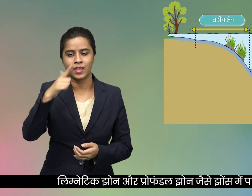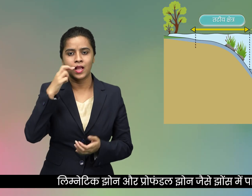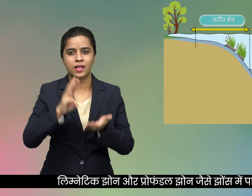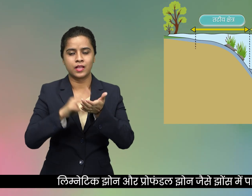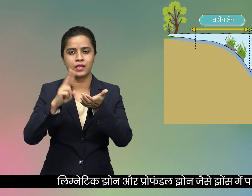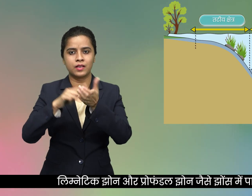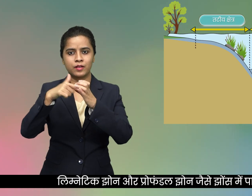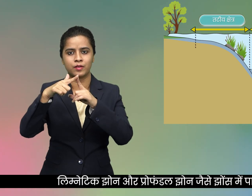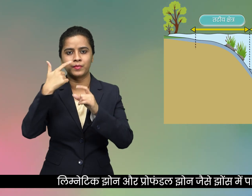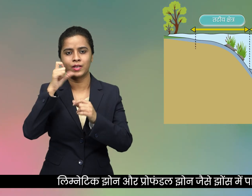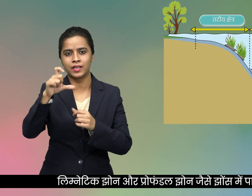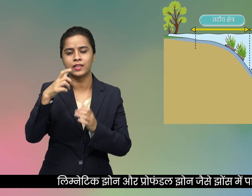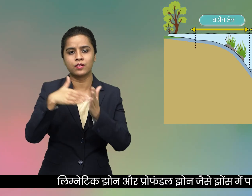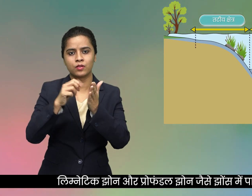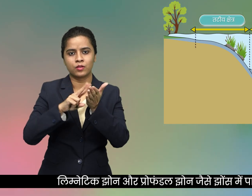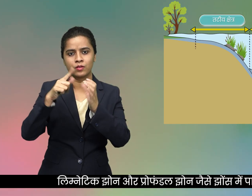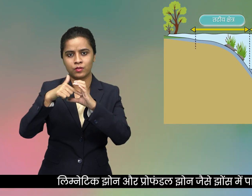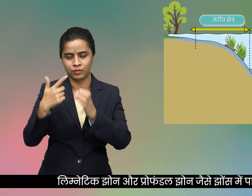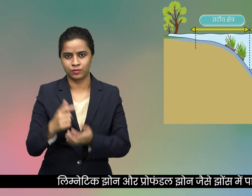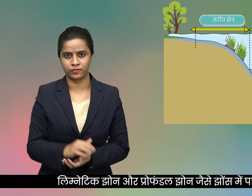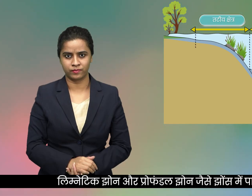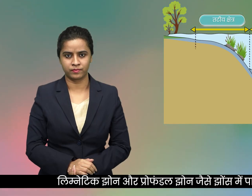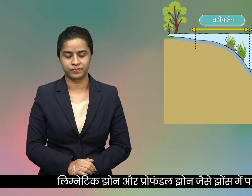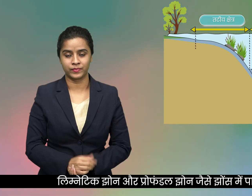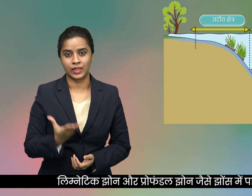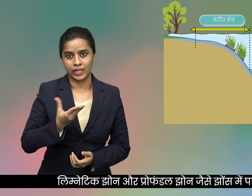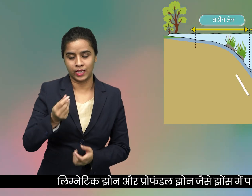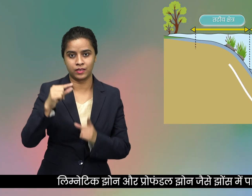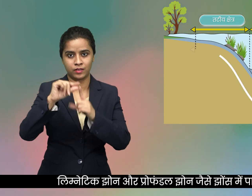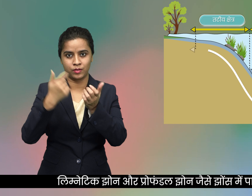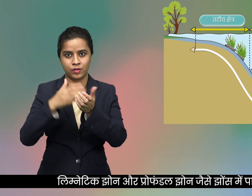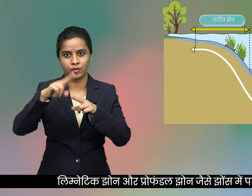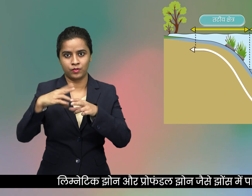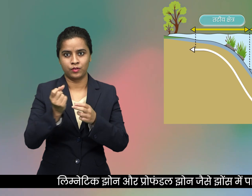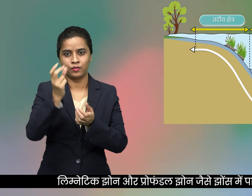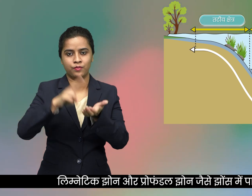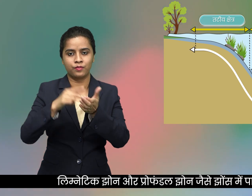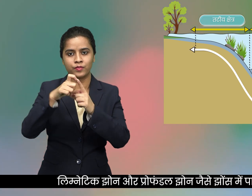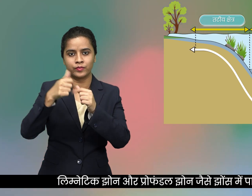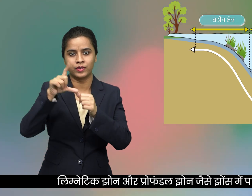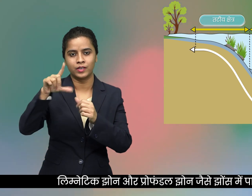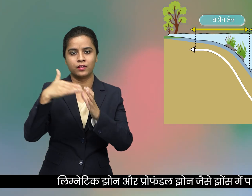लिम्नेटिक जोन और प्रोफंडल जोन जैसे झोंस में पाए जाते हैं।